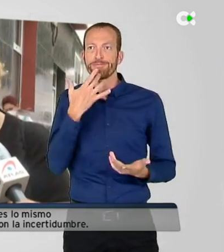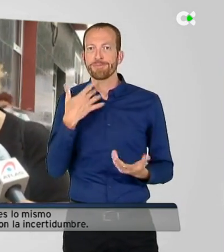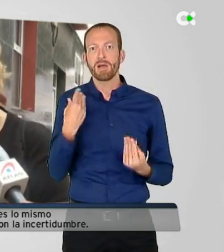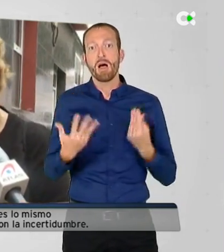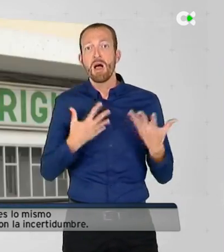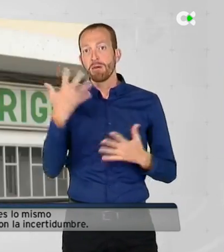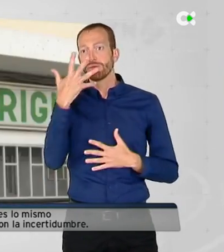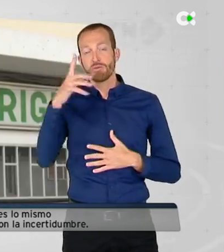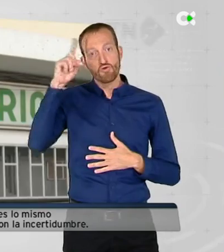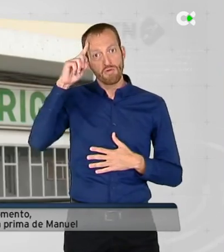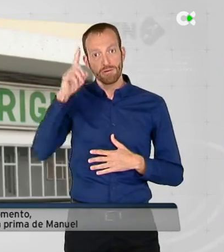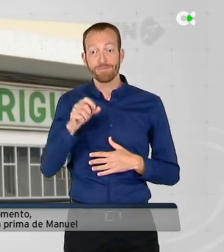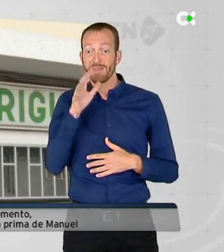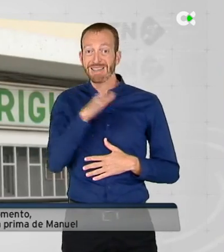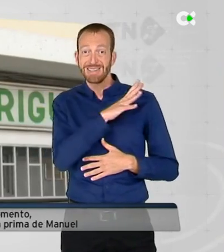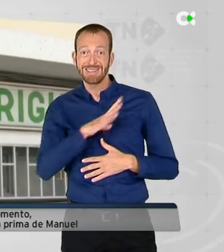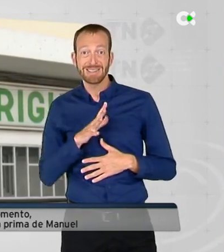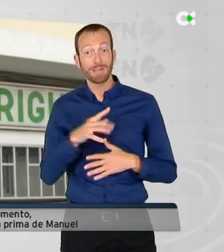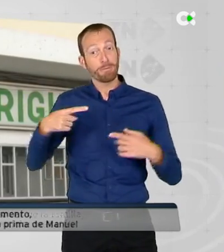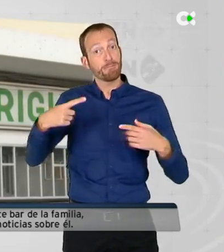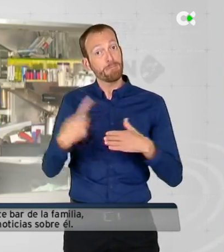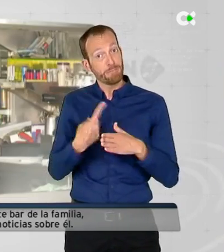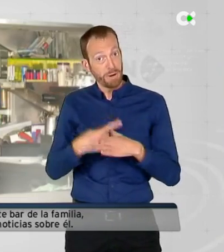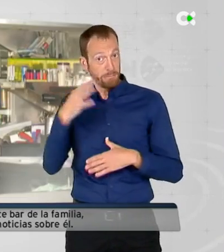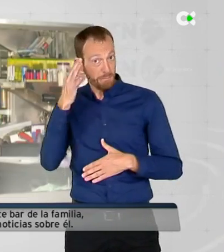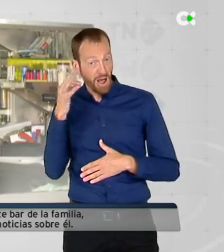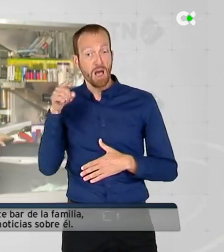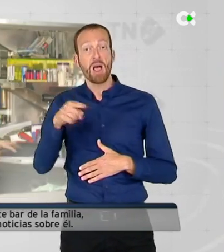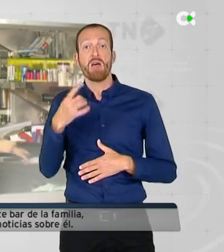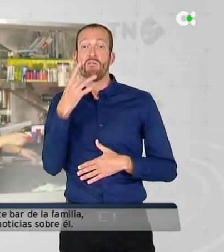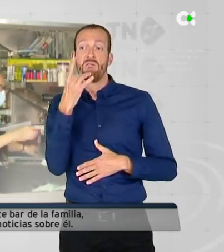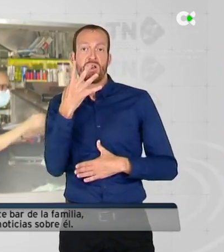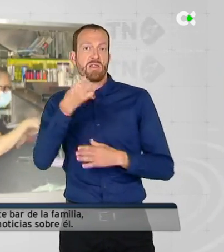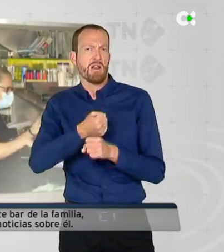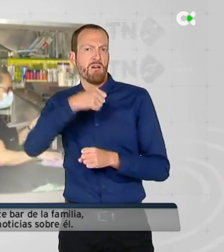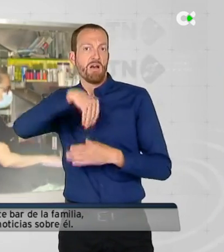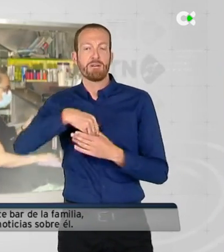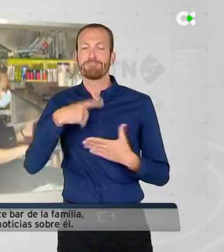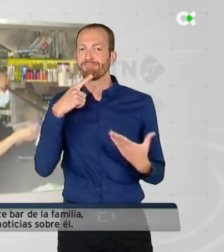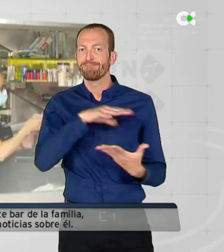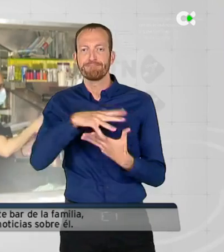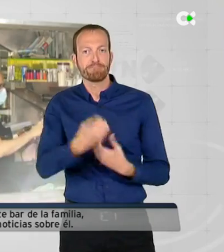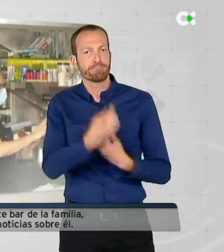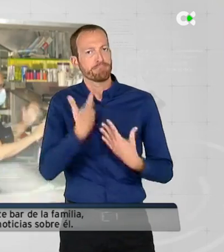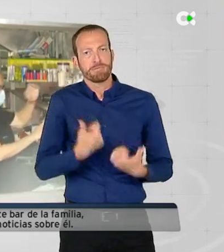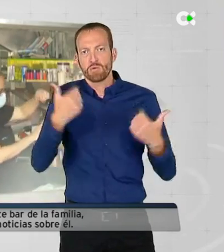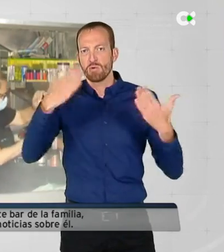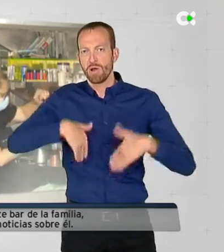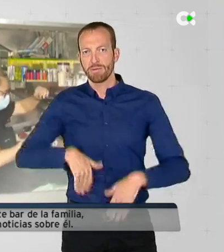incertidumbre. De momento, nos confirma una prima de Manuel que trabaja en este bar de la familia, no tienen más noticias sobre él.